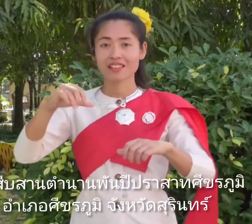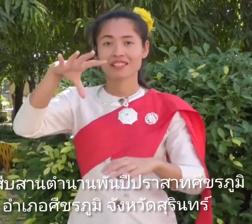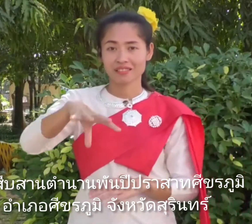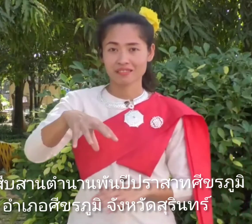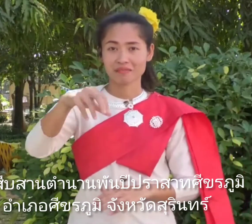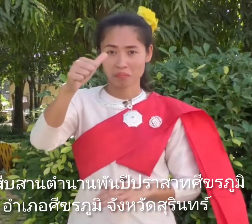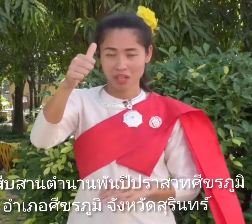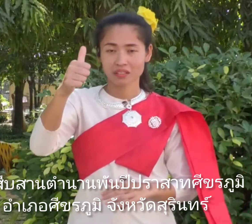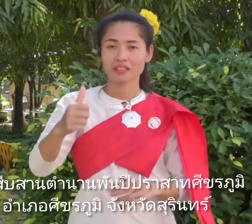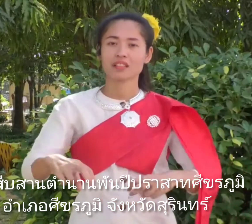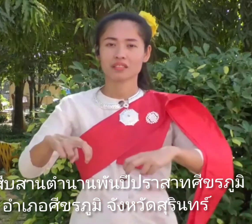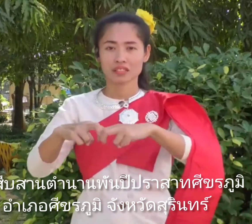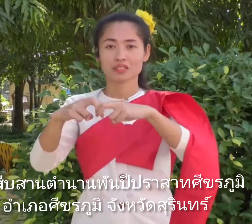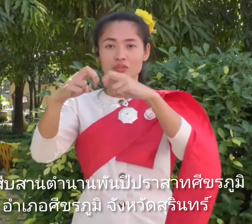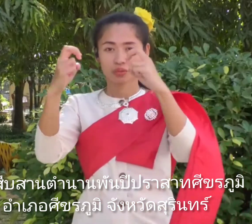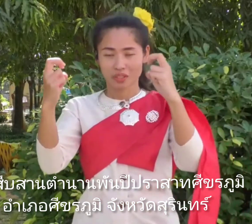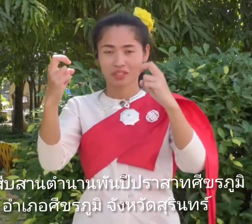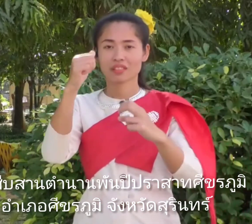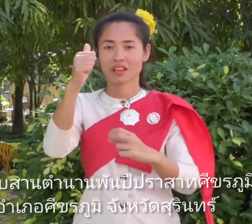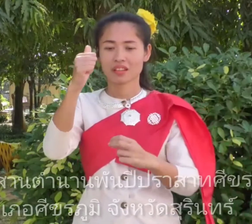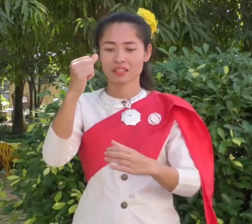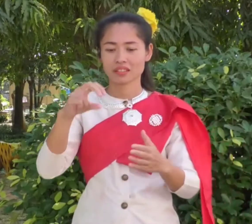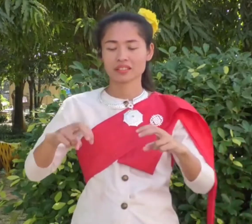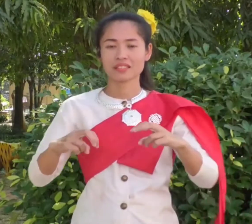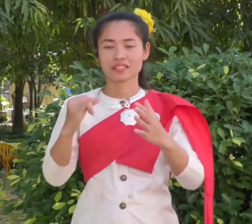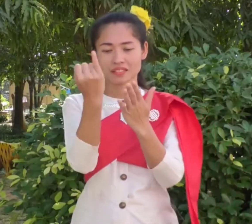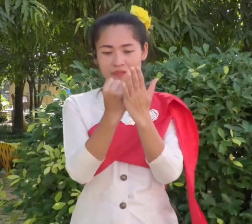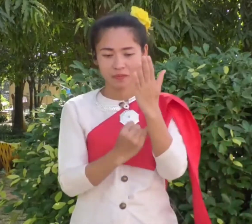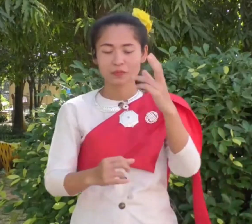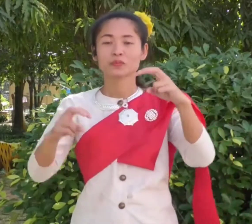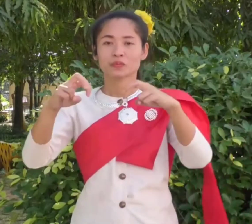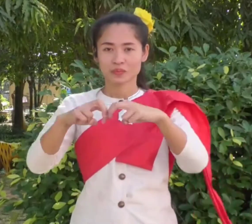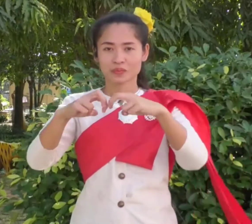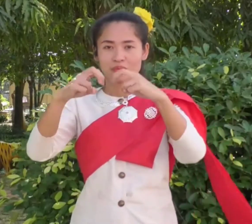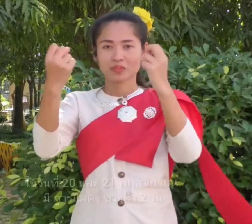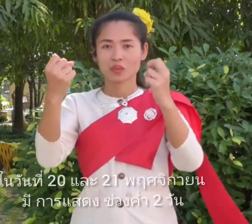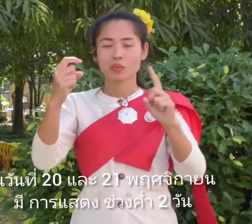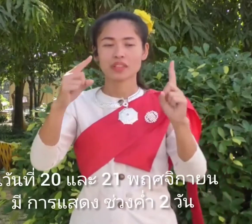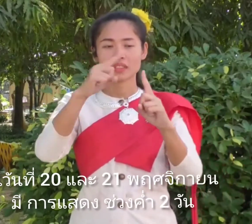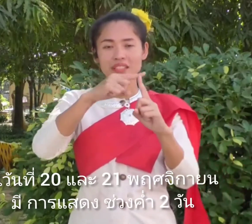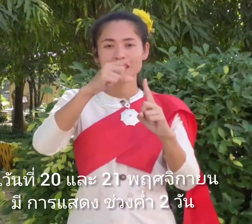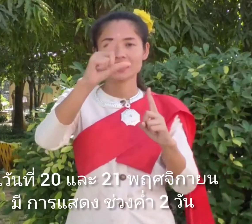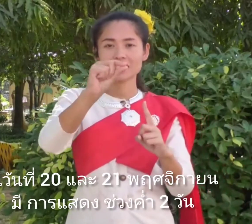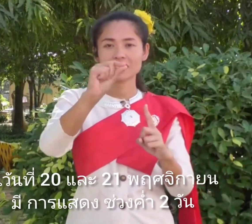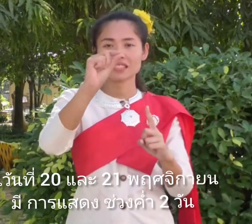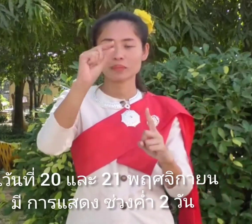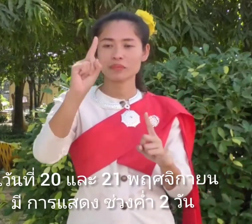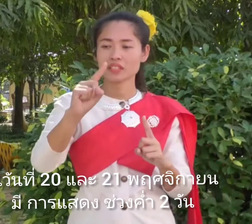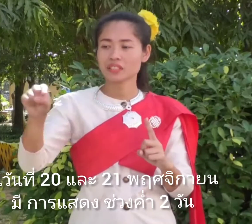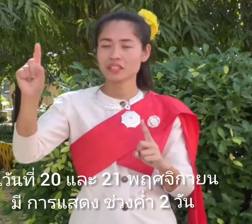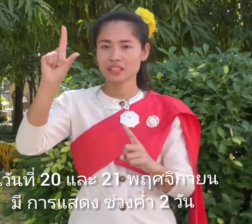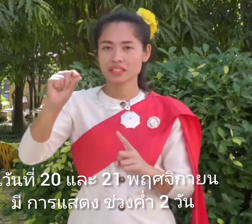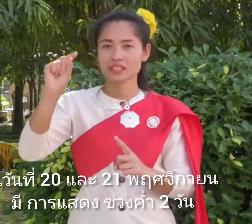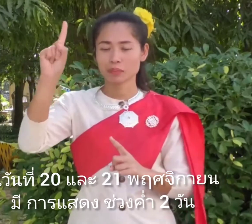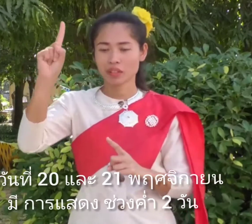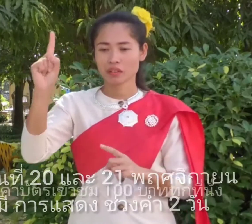หวัดสุรินทร์แสดงในช่วงค่ำของวันที่20-21พฤศจิกายน2563บัตรเข้าช